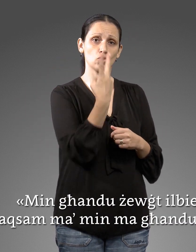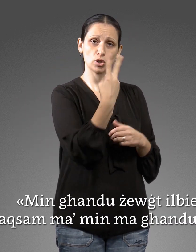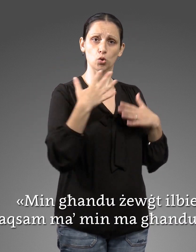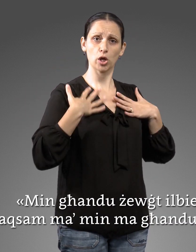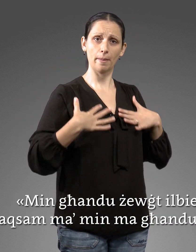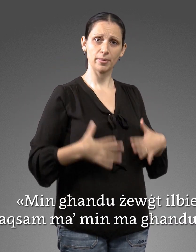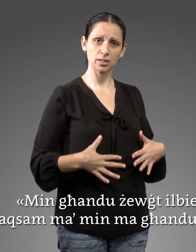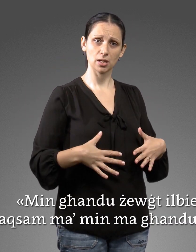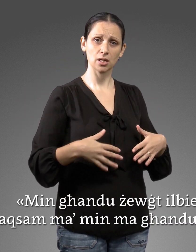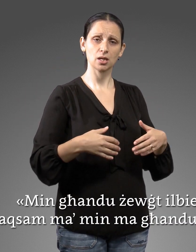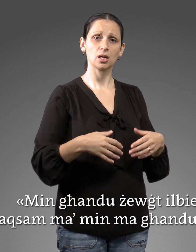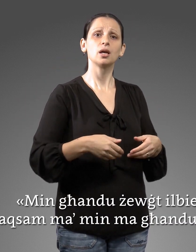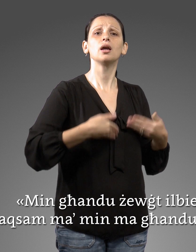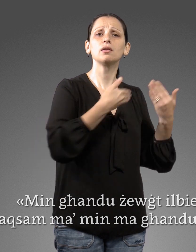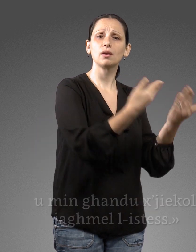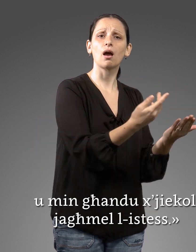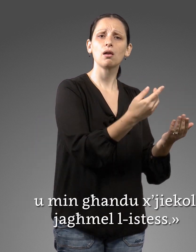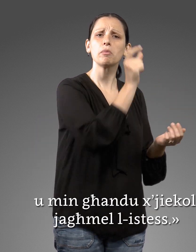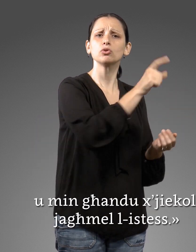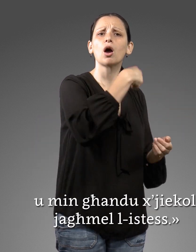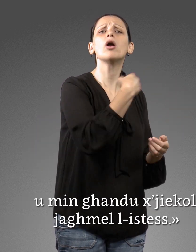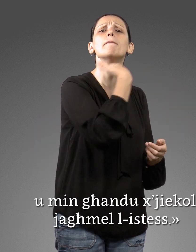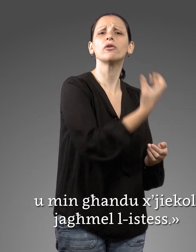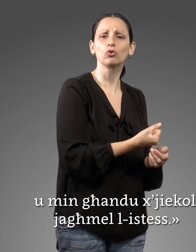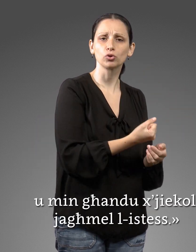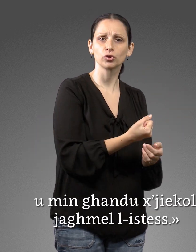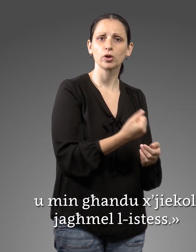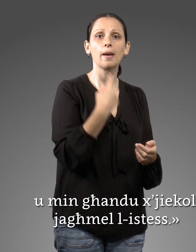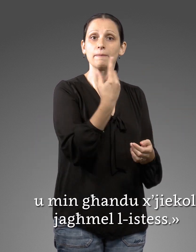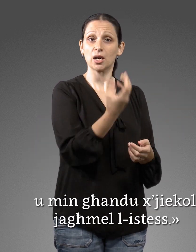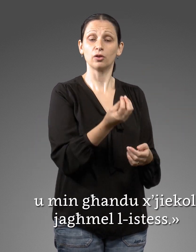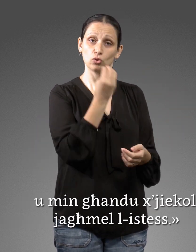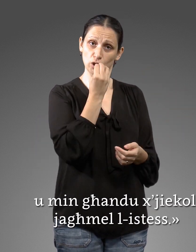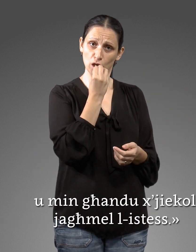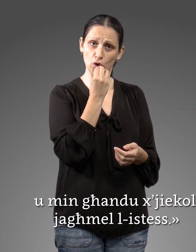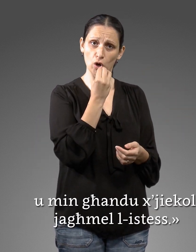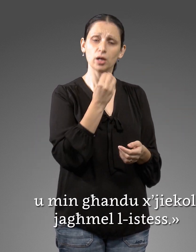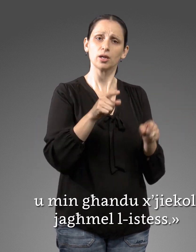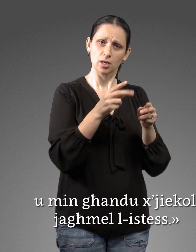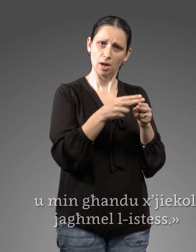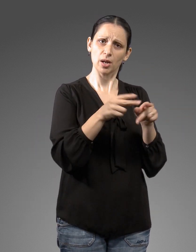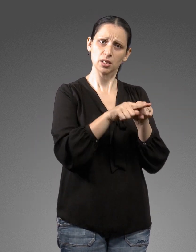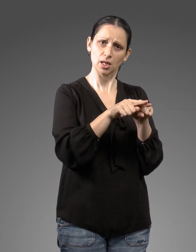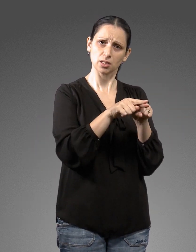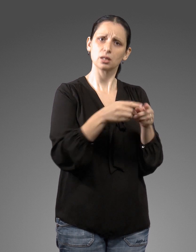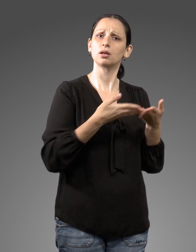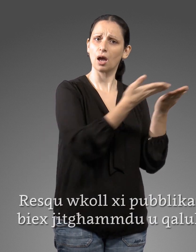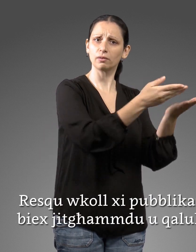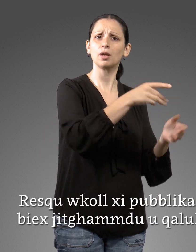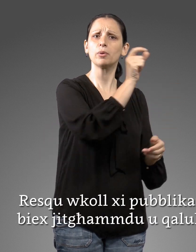Ja' assamma min għandu xajn U-min għandu xie kol Ja' ma l-li stess Res